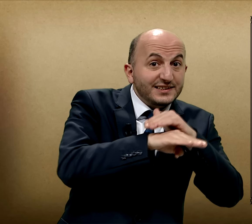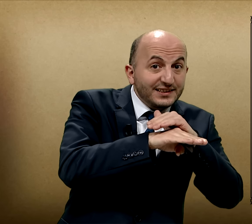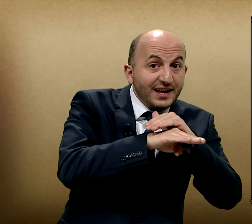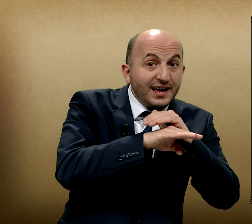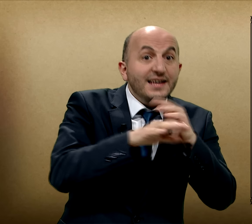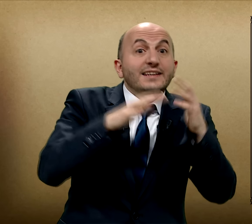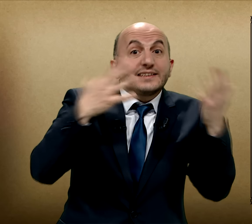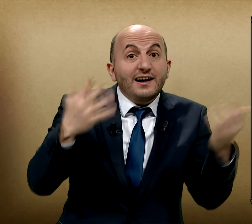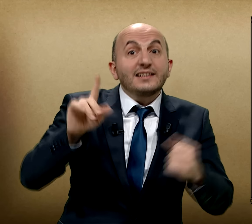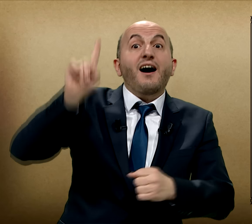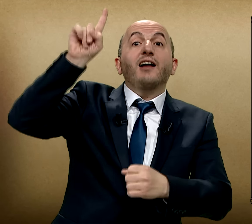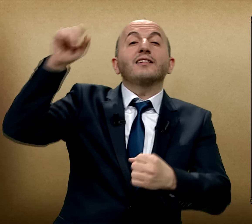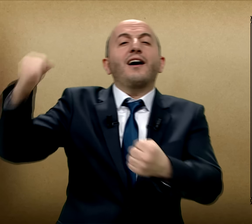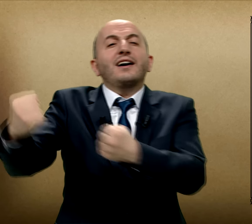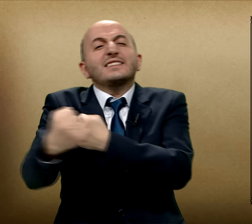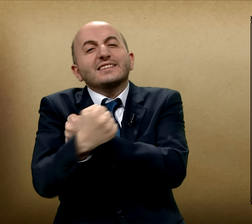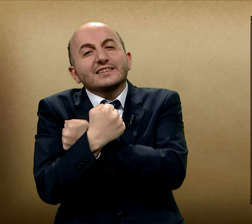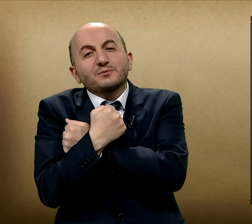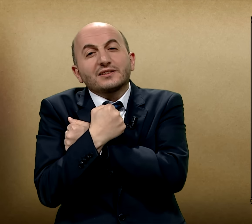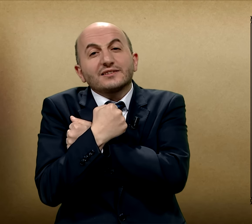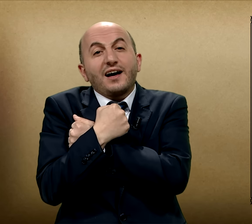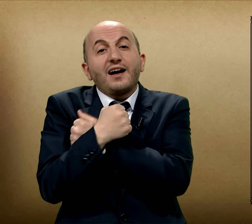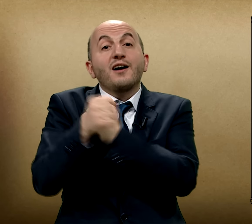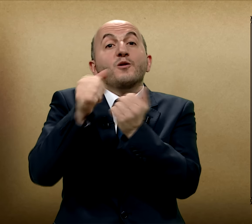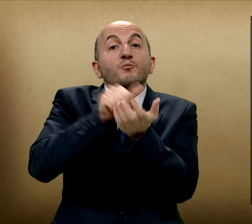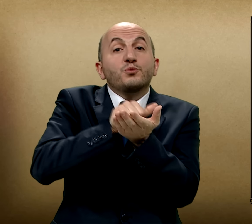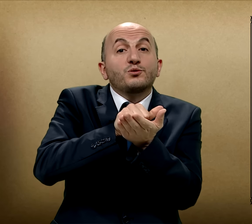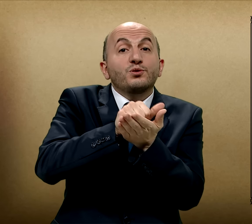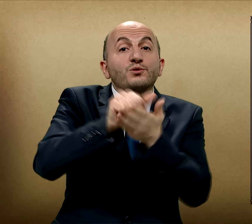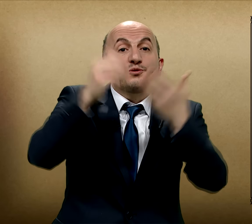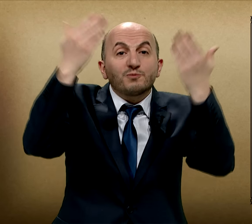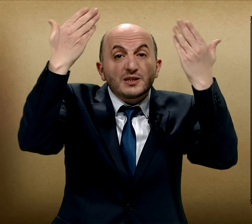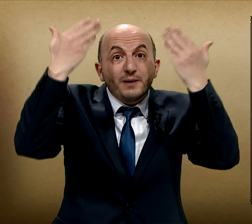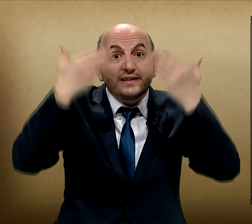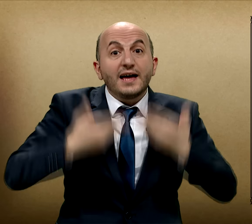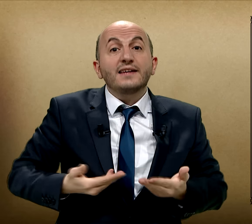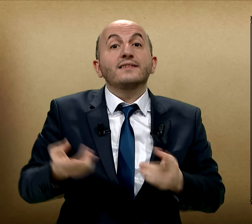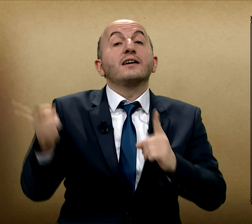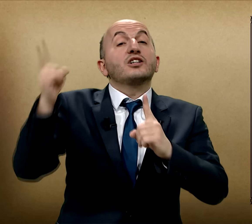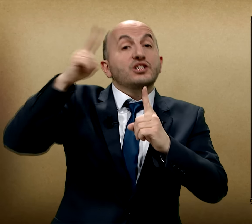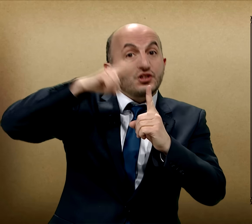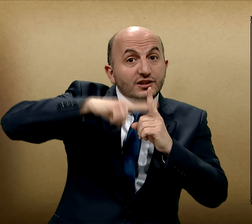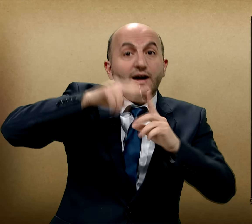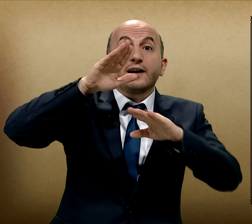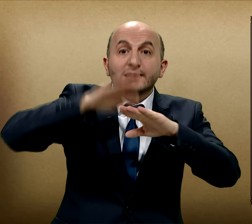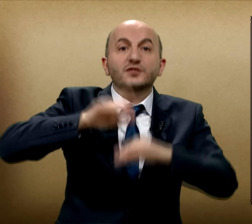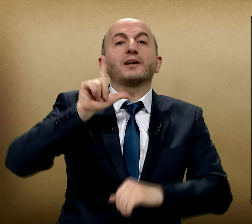istiazesine, yani Allah'a sığınmasına bütün bir beden iştirak